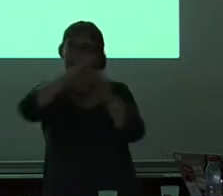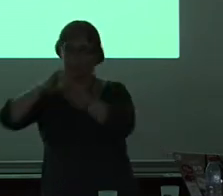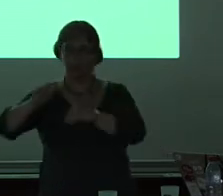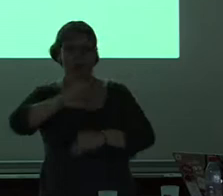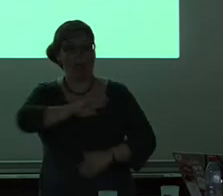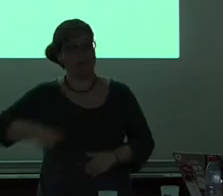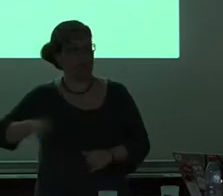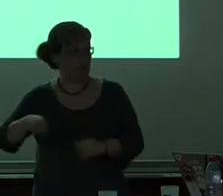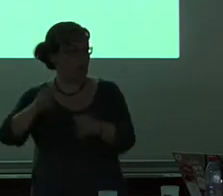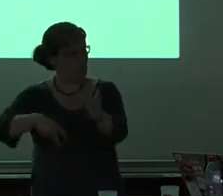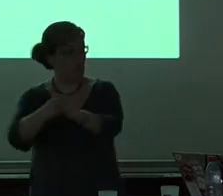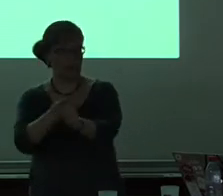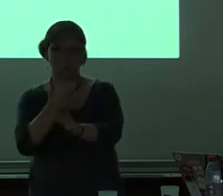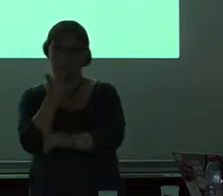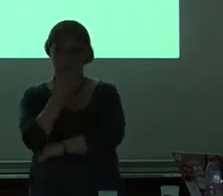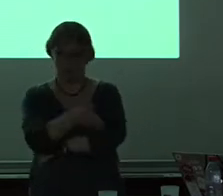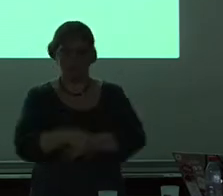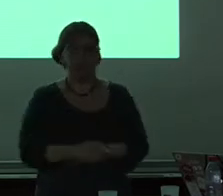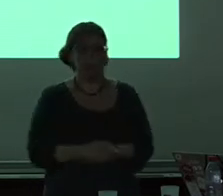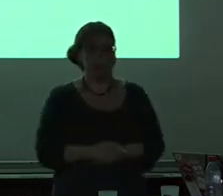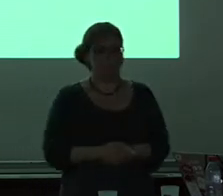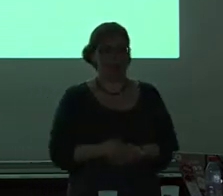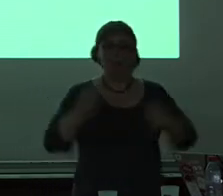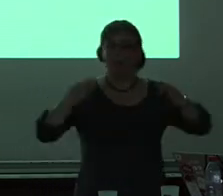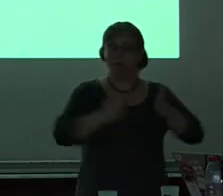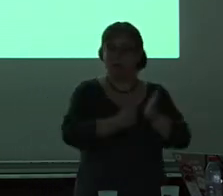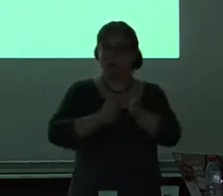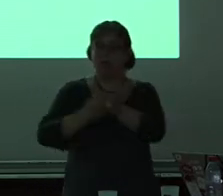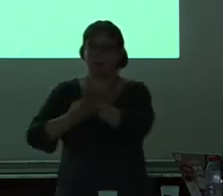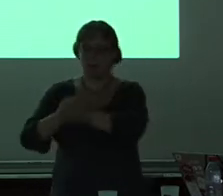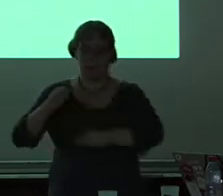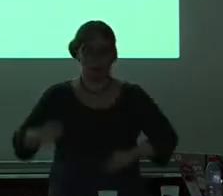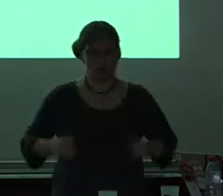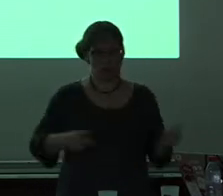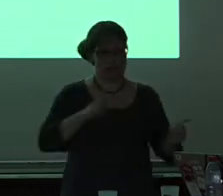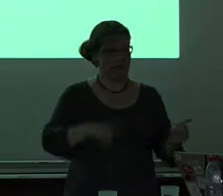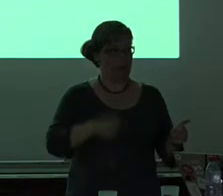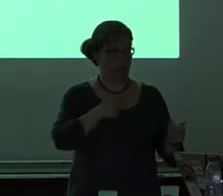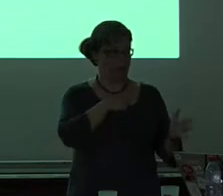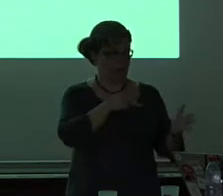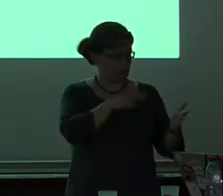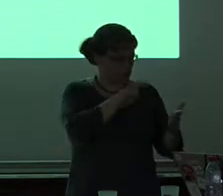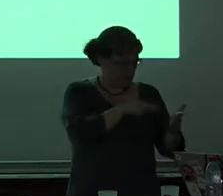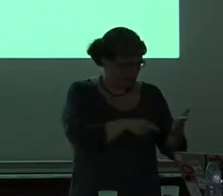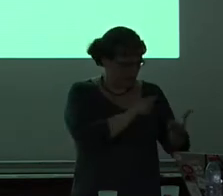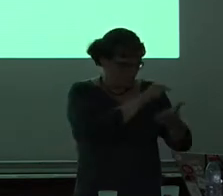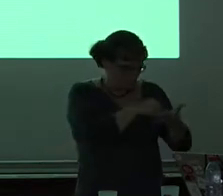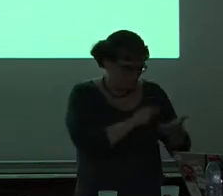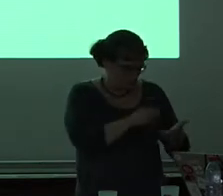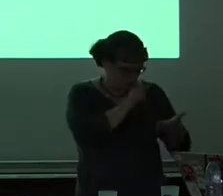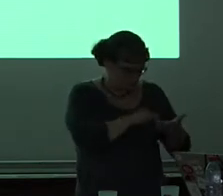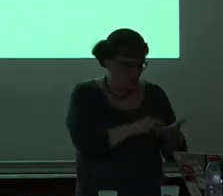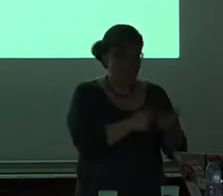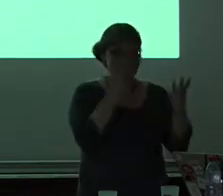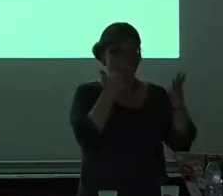fin. Ensuite, au niveau de la répétition, chacun de mes cours a été relu minimum 7 fois. Donc je fais le premier